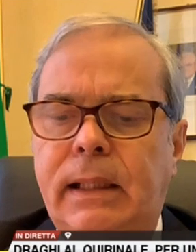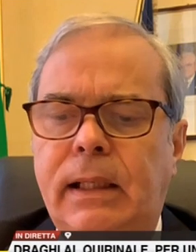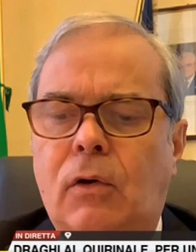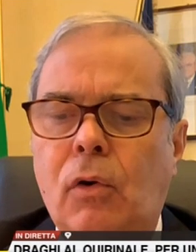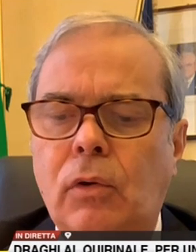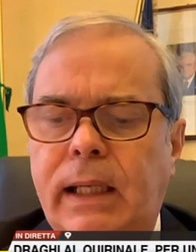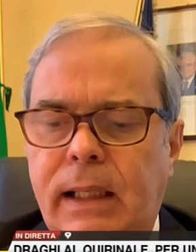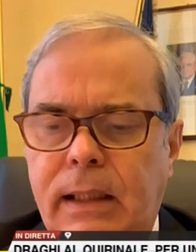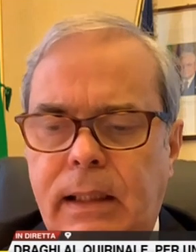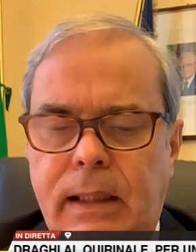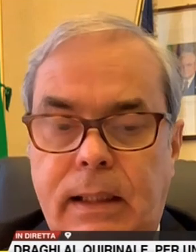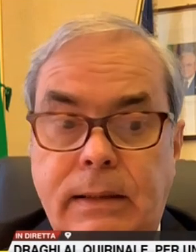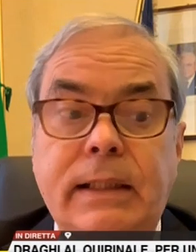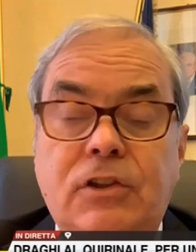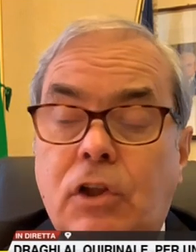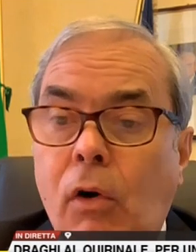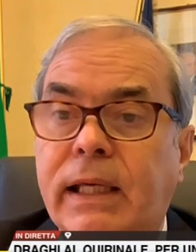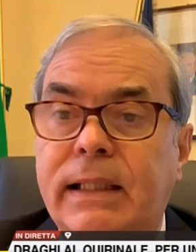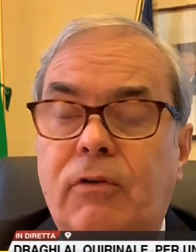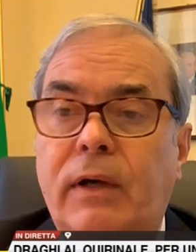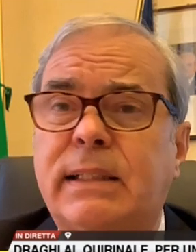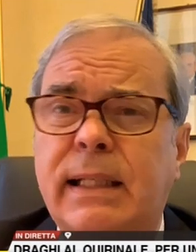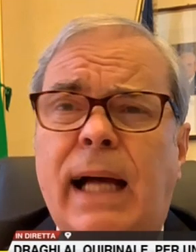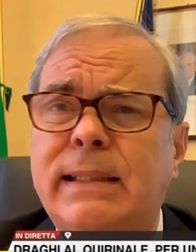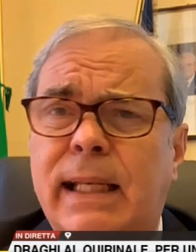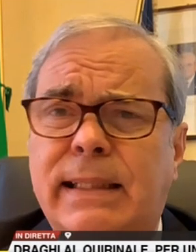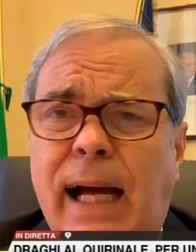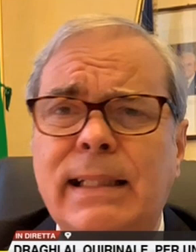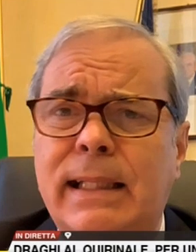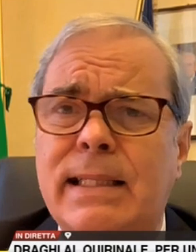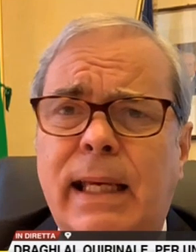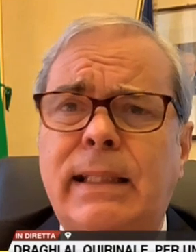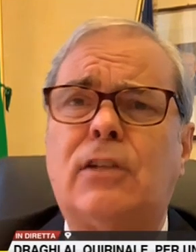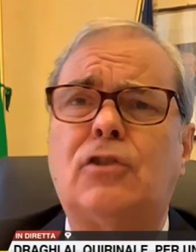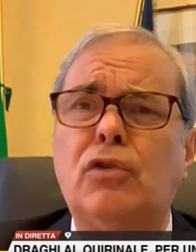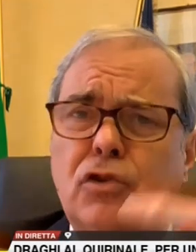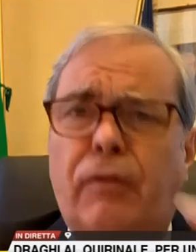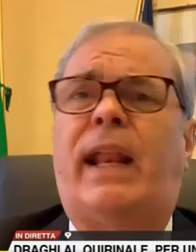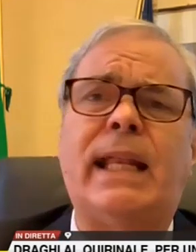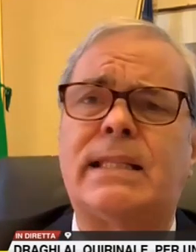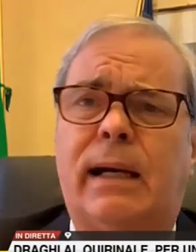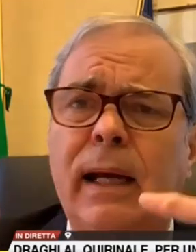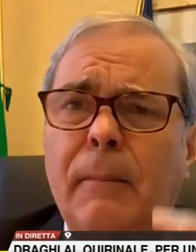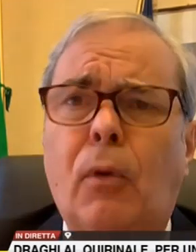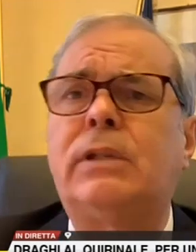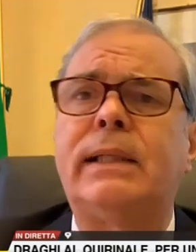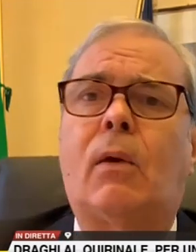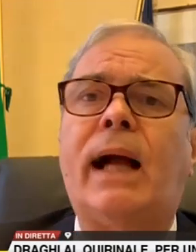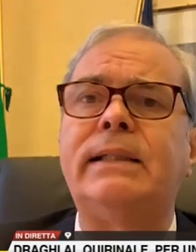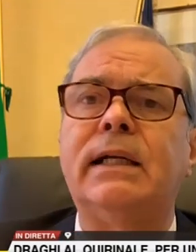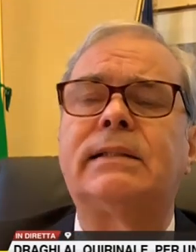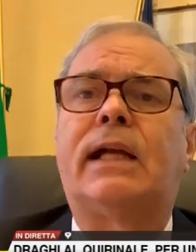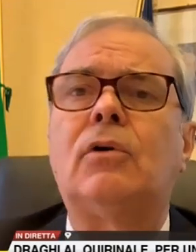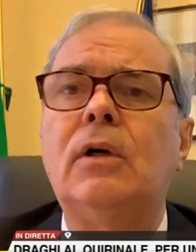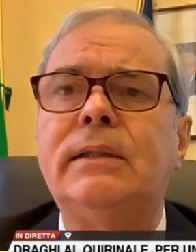preoccupante, con i ristori che devono essere dati alle tante aziende che sono in sofferenza, molte delle